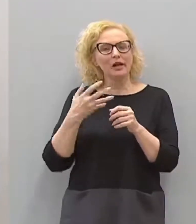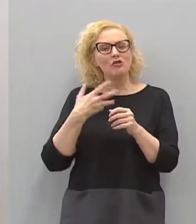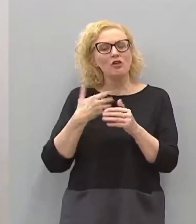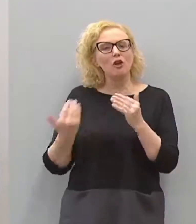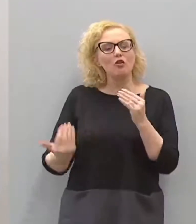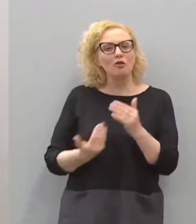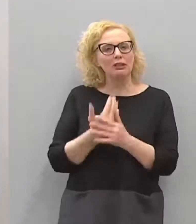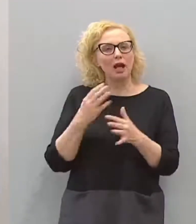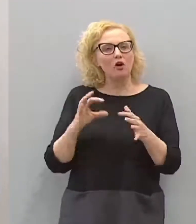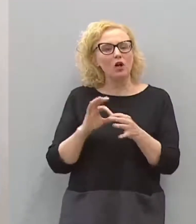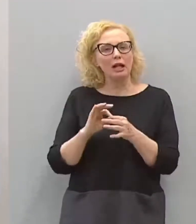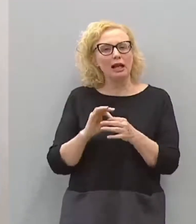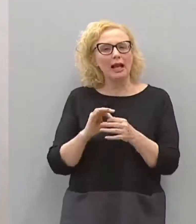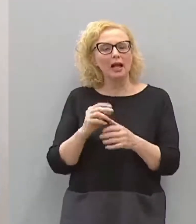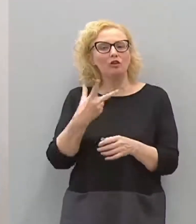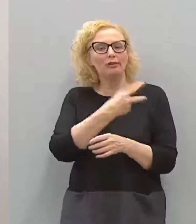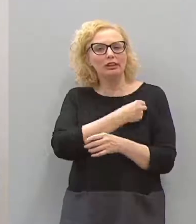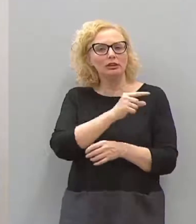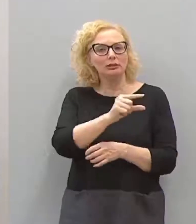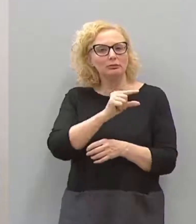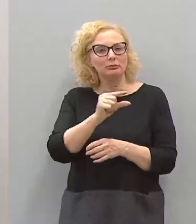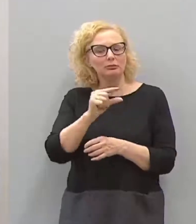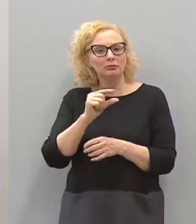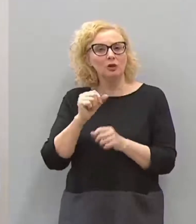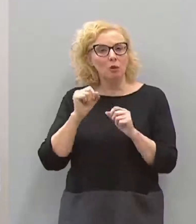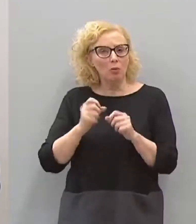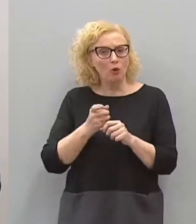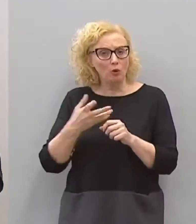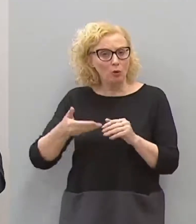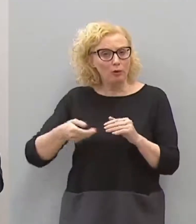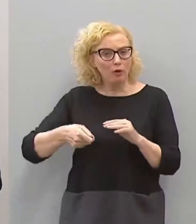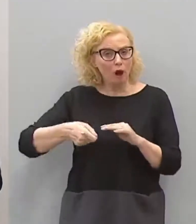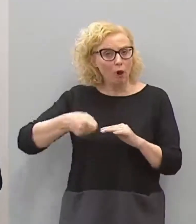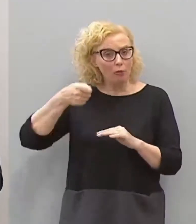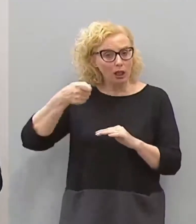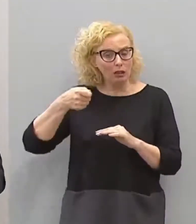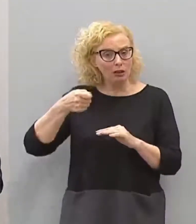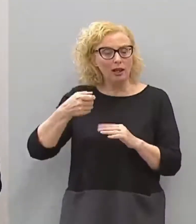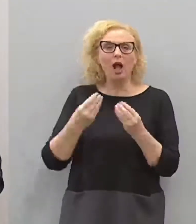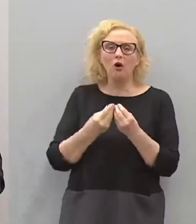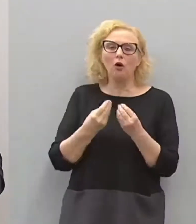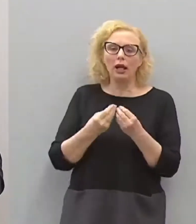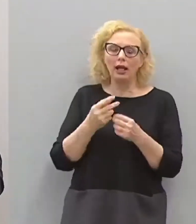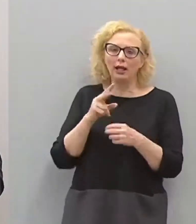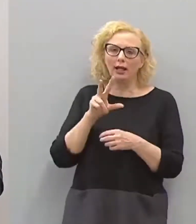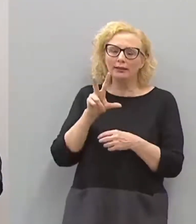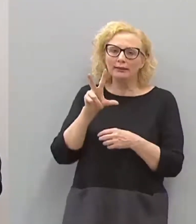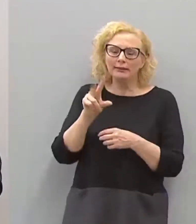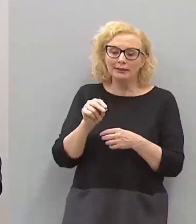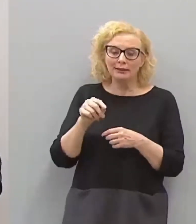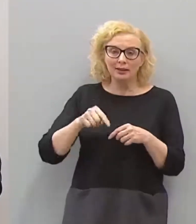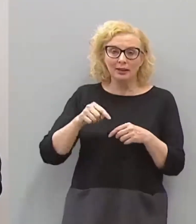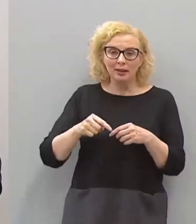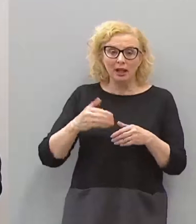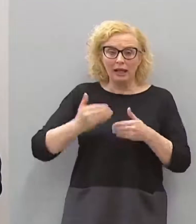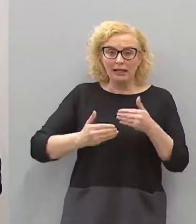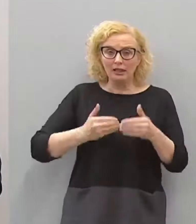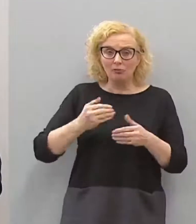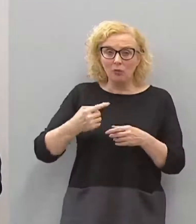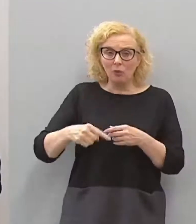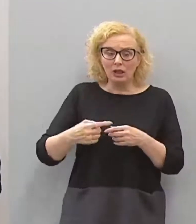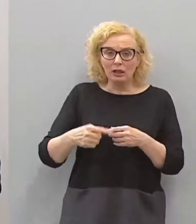dei vaccini c'è un aumento delle dosi per il trentino c'è un collega che ce lo chiede che ci fa notare che con questo ritmo ci vorrà